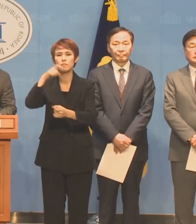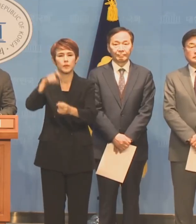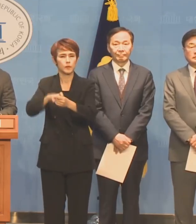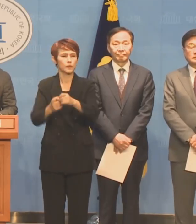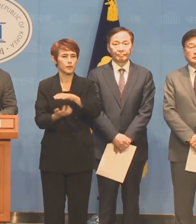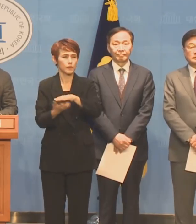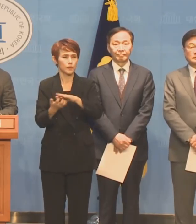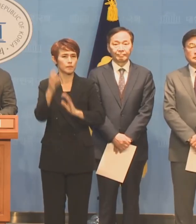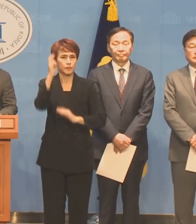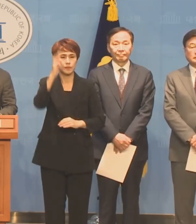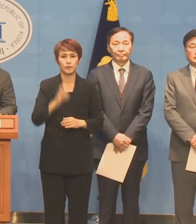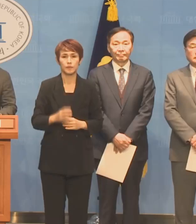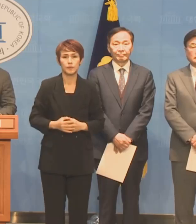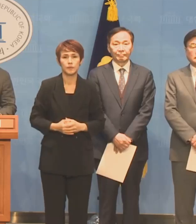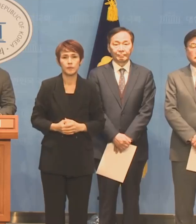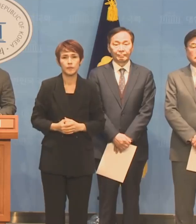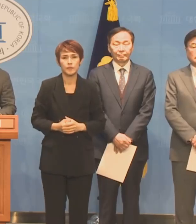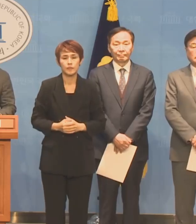것입니다.